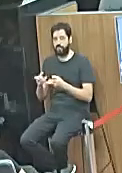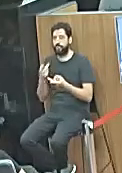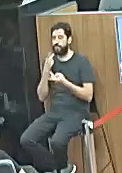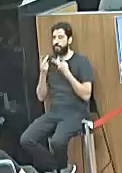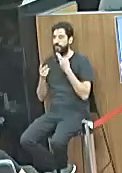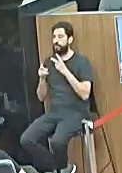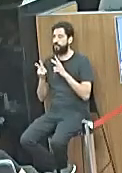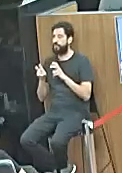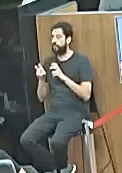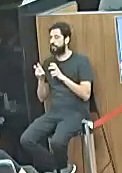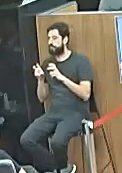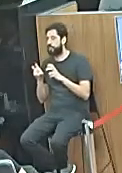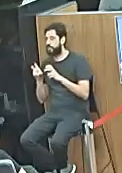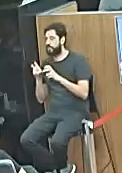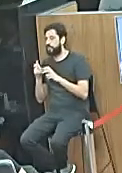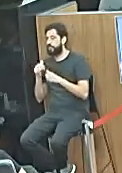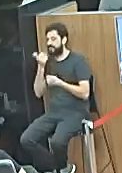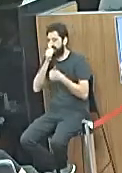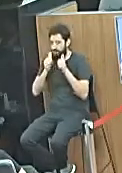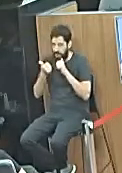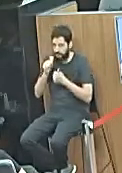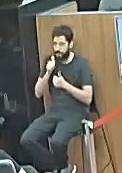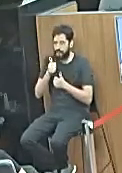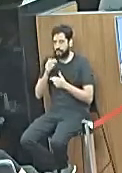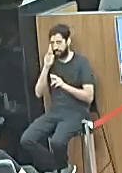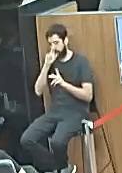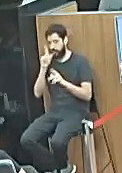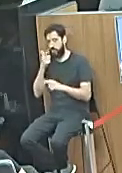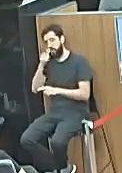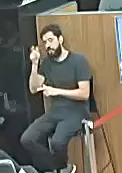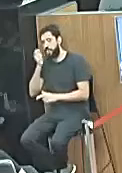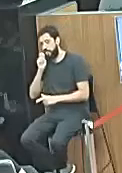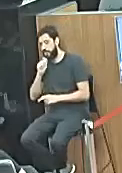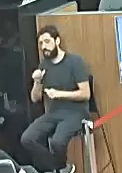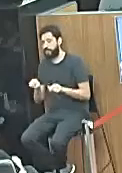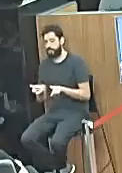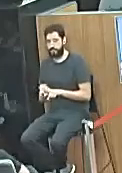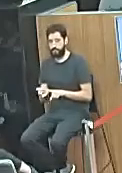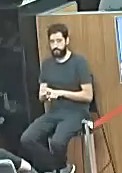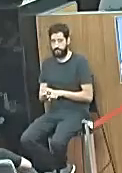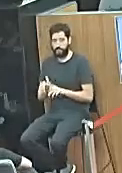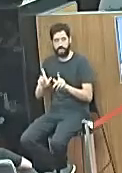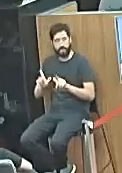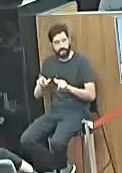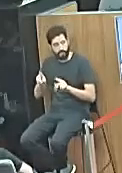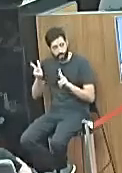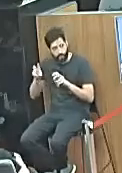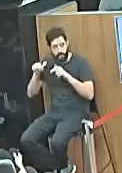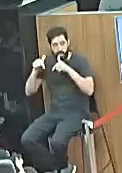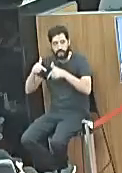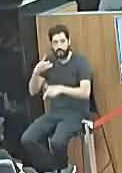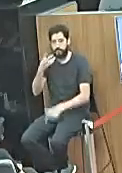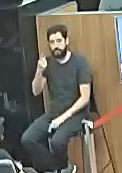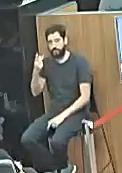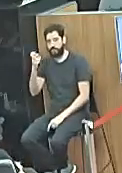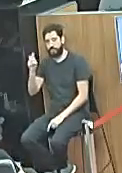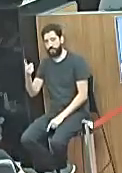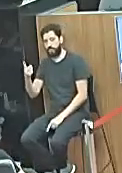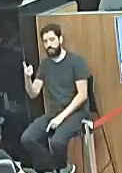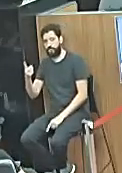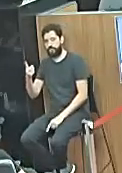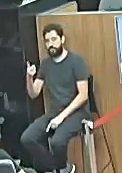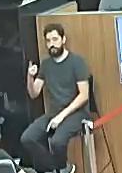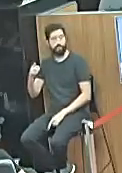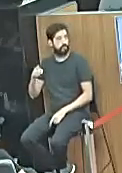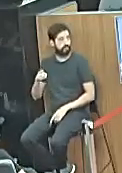álcool e outras drogas com vistas à redução de danos do âmbito da ação 4151 descentralização